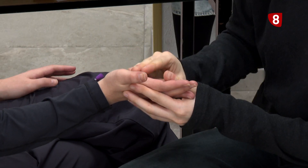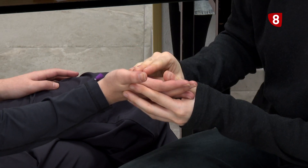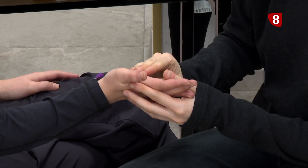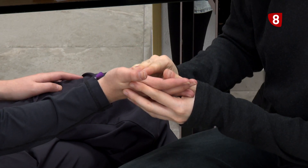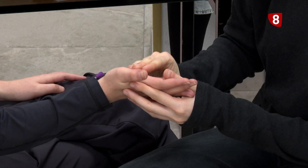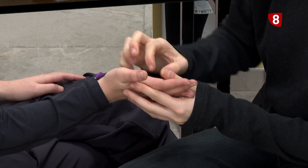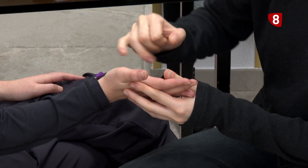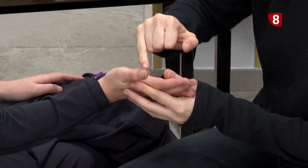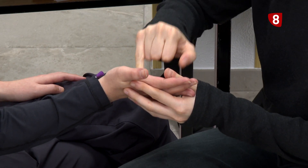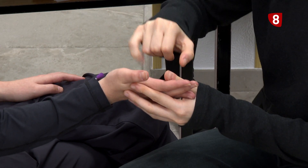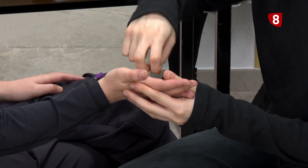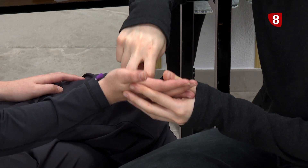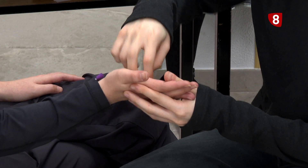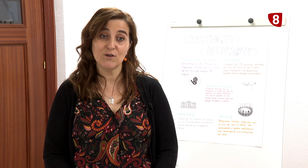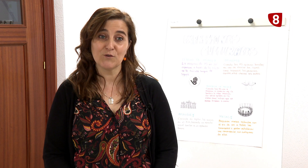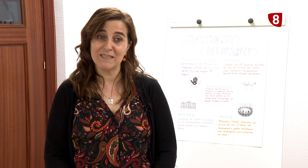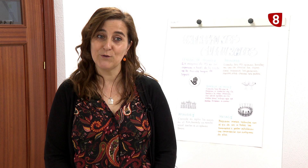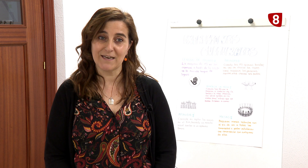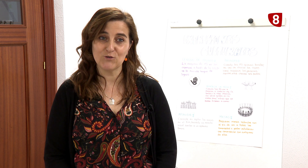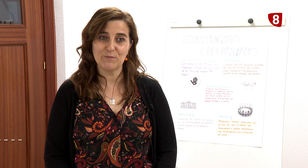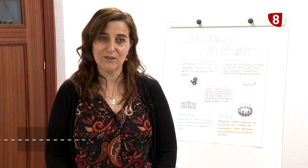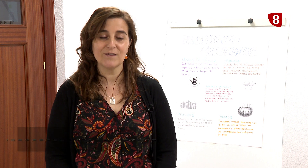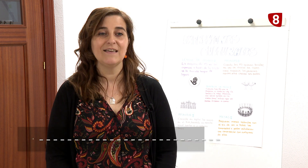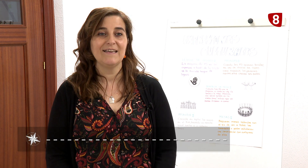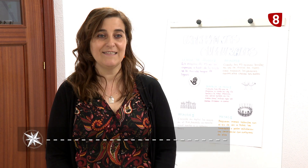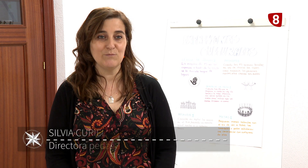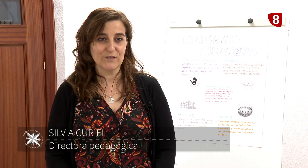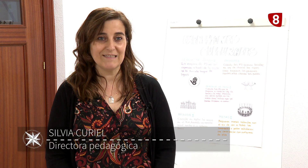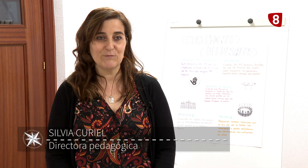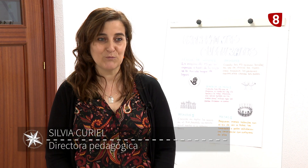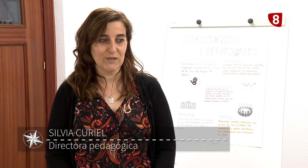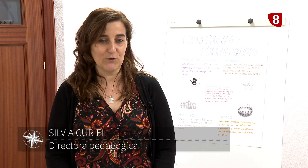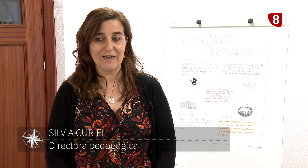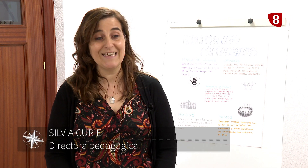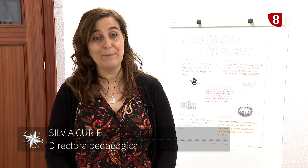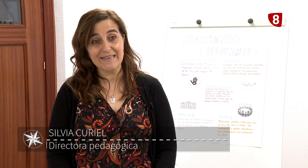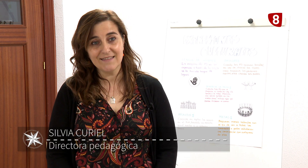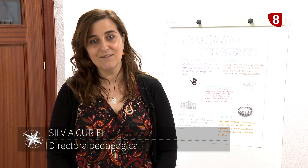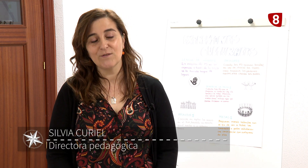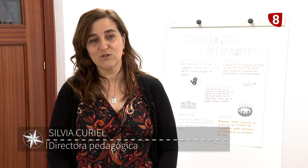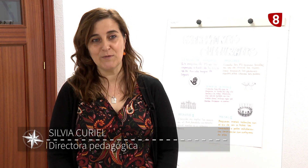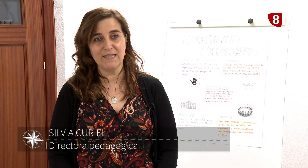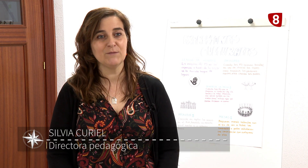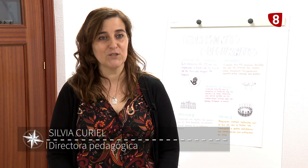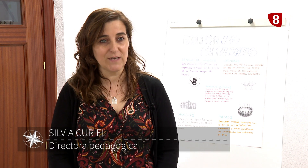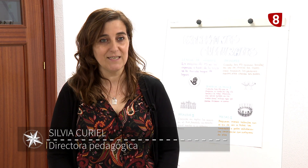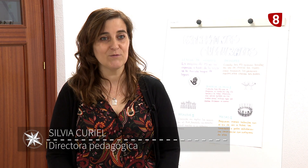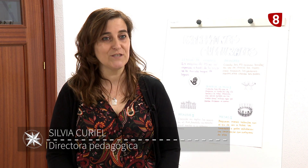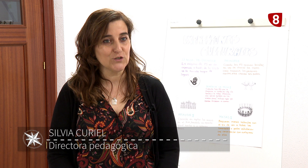tipo de enseñanzas, que es un ciclo formativo de grado superior, es importante, pues, porque, bueno, aquí aprenden todas las competencias personales,